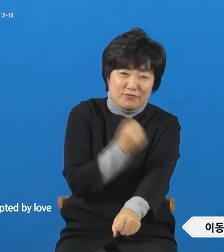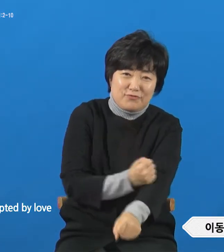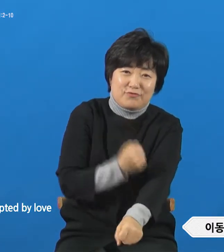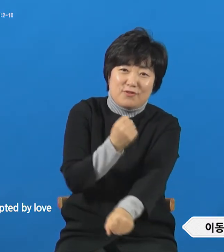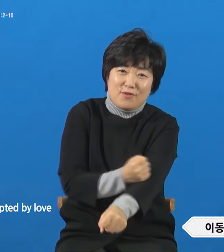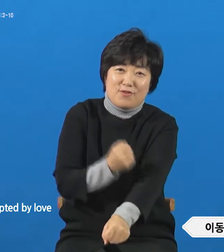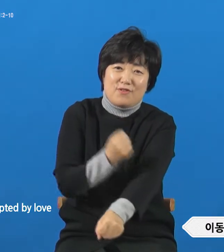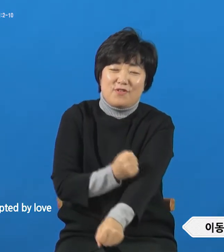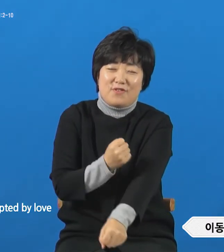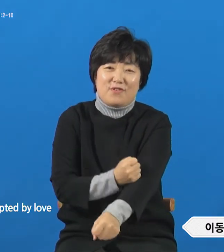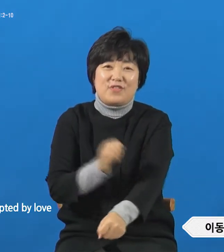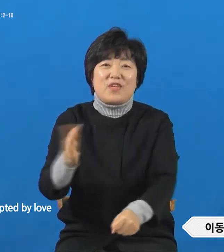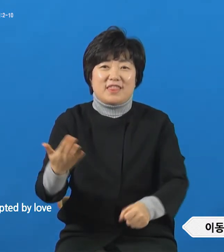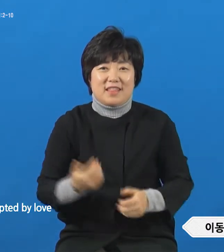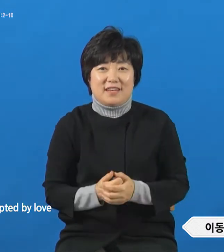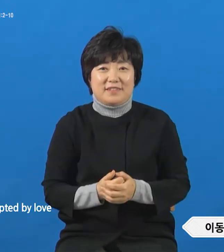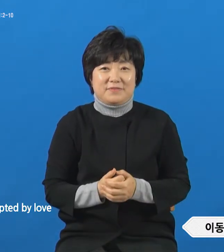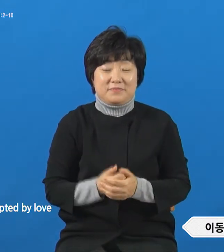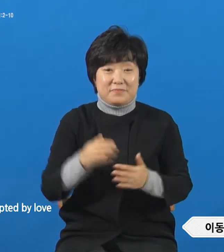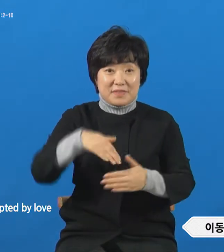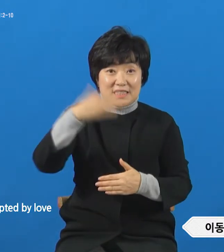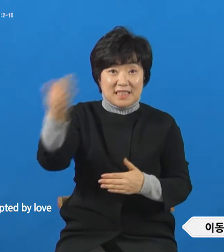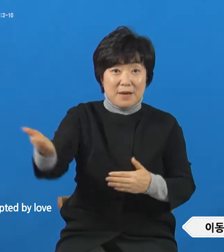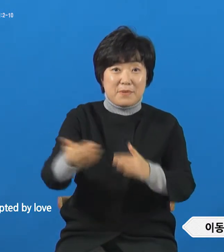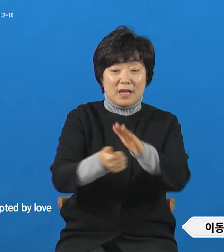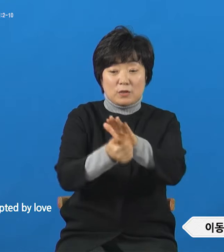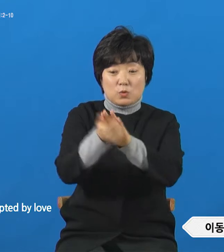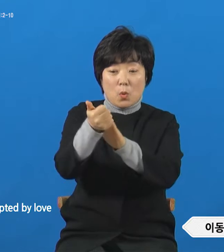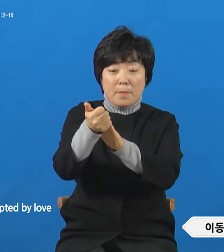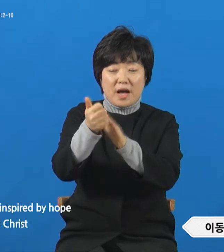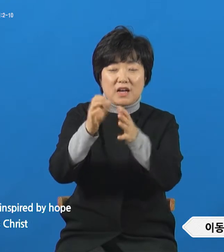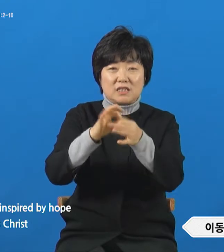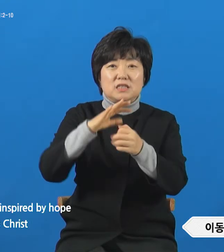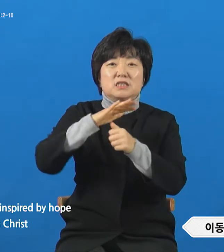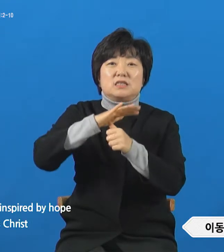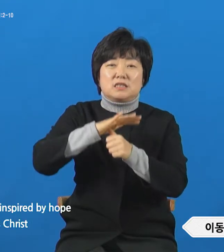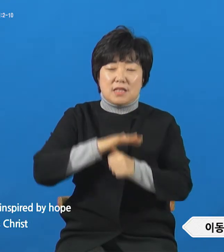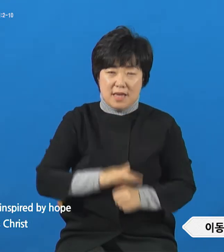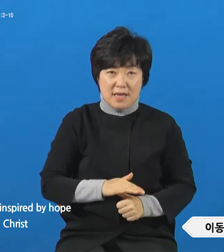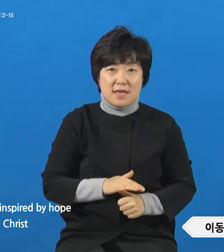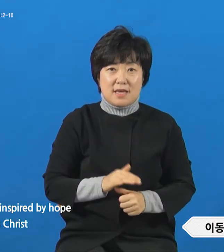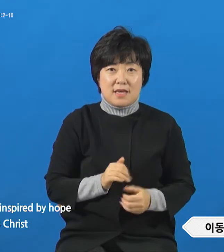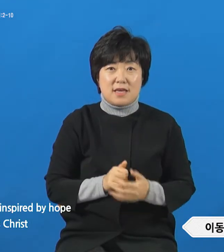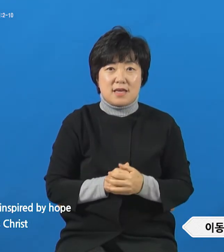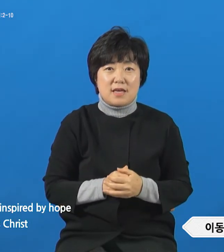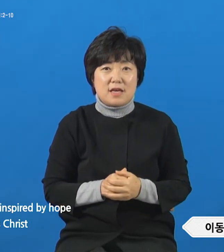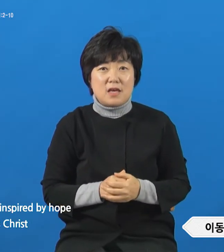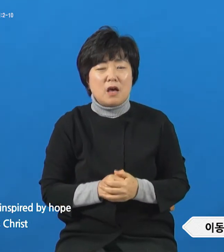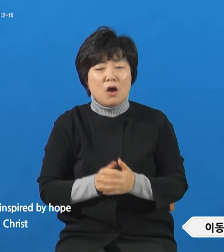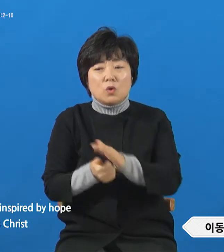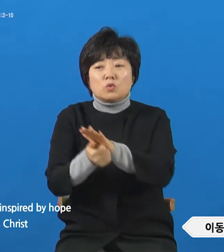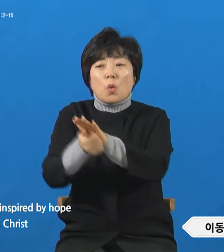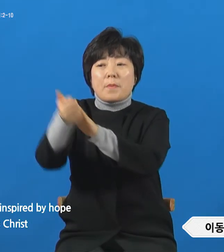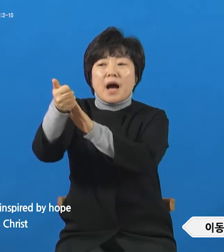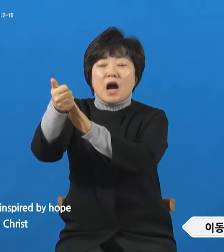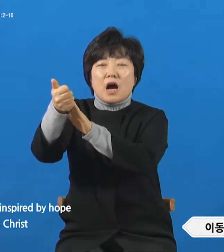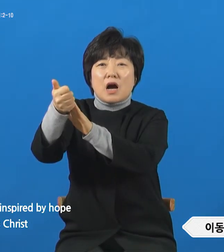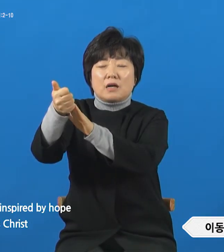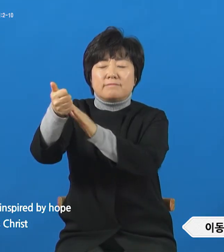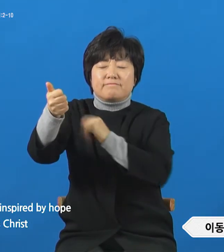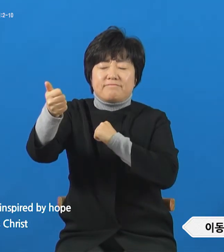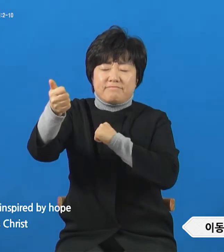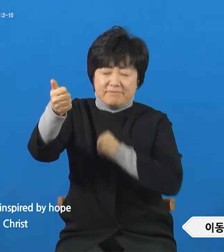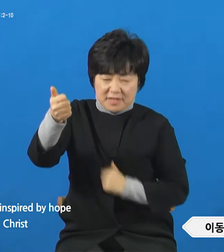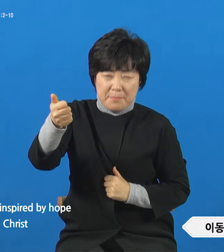사랑으로 수고하게 된다는 것입니다. 그리고 이어서 소망의 인내를 말합니다. 소망의 인내. 그러니까